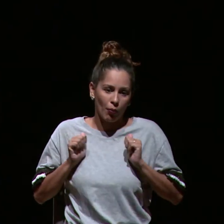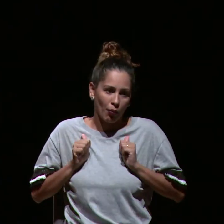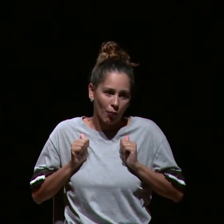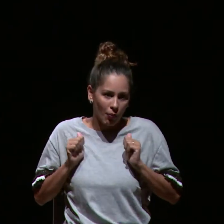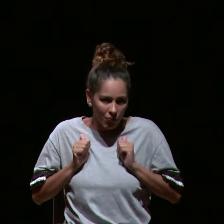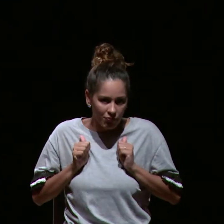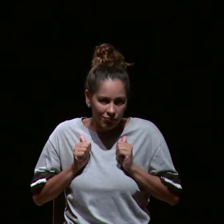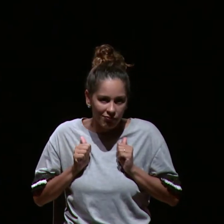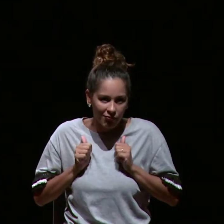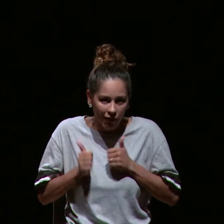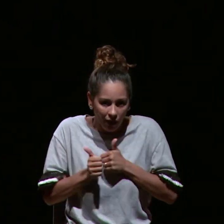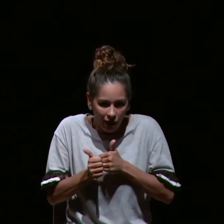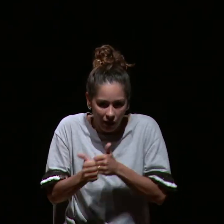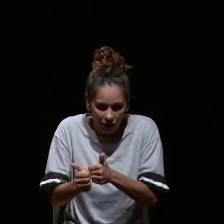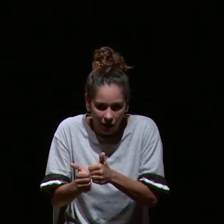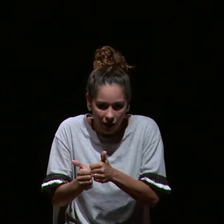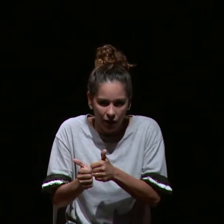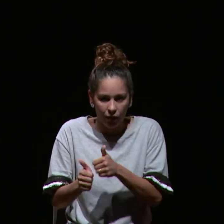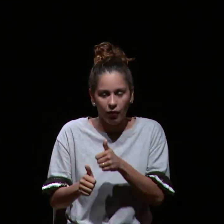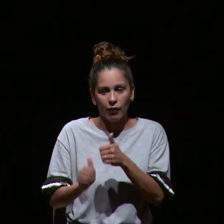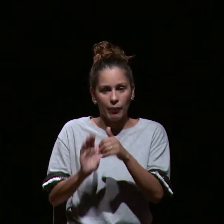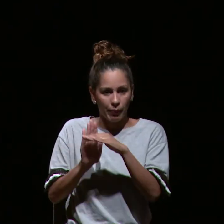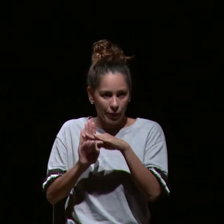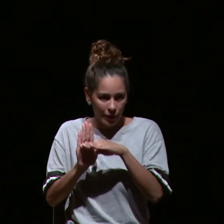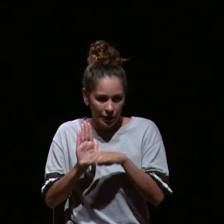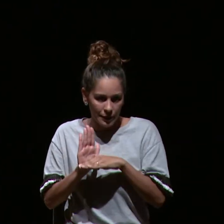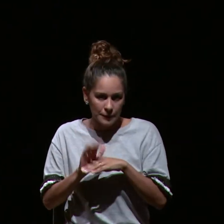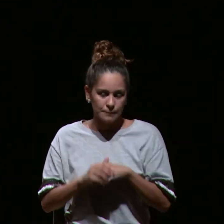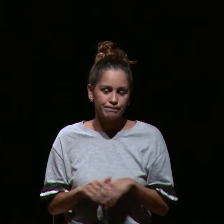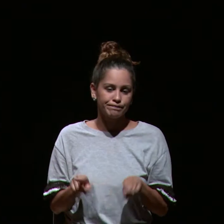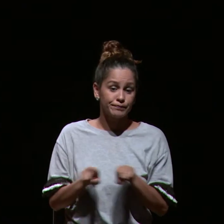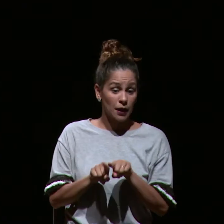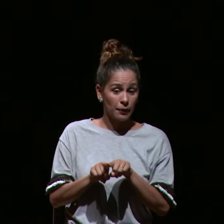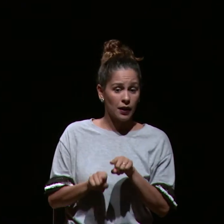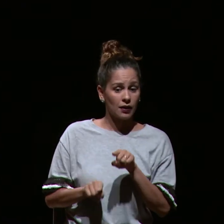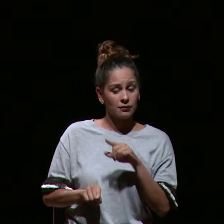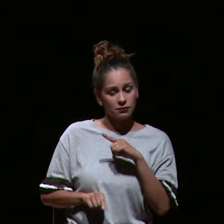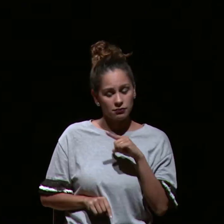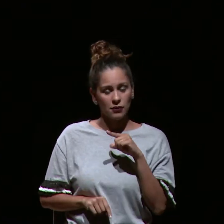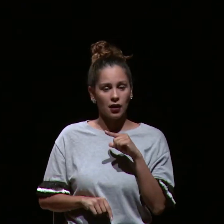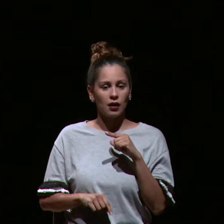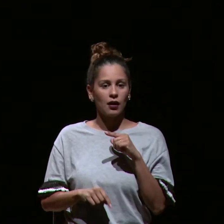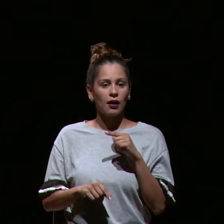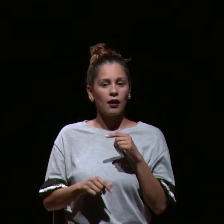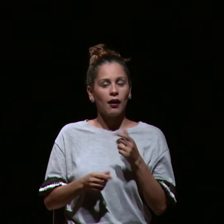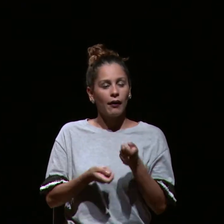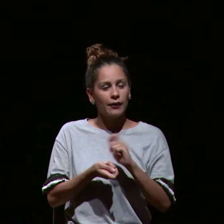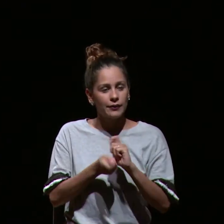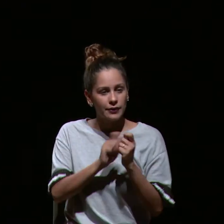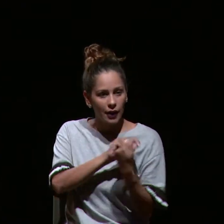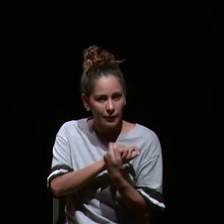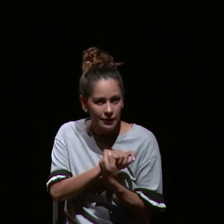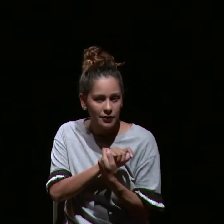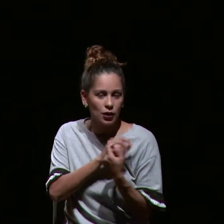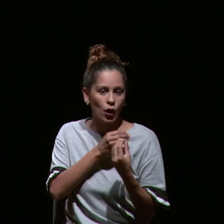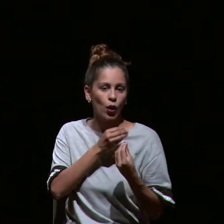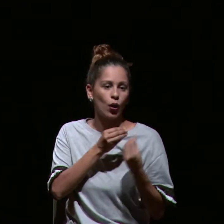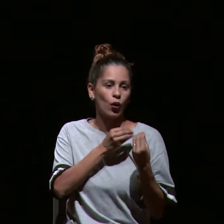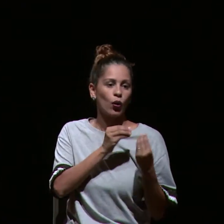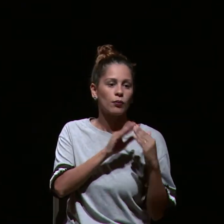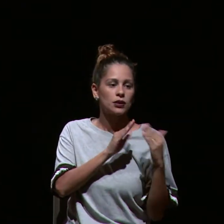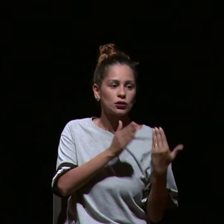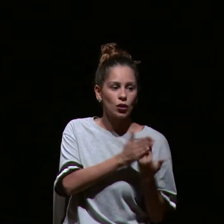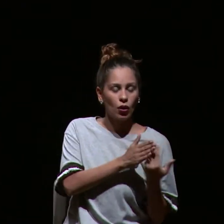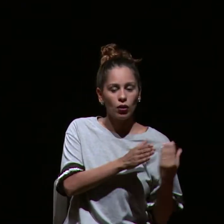agenda. Nesse aspecto, ainda vivemos um período de adaptação de nossos critérios e percepções sobre, afinal, o que são